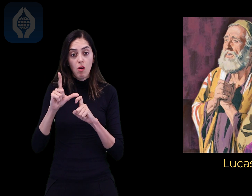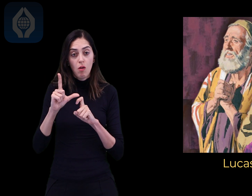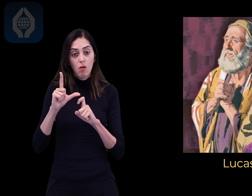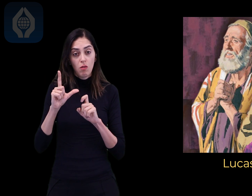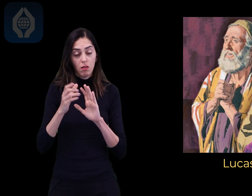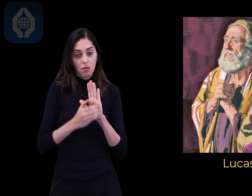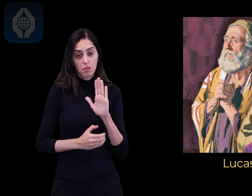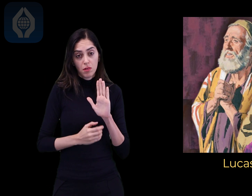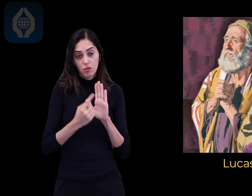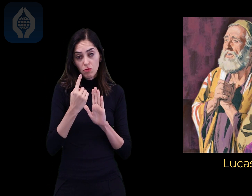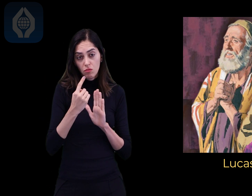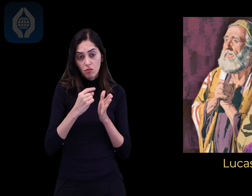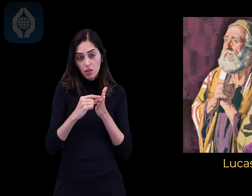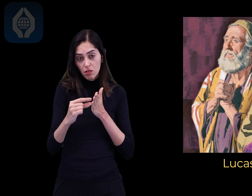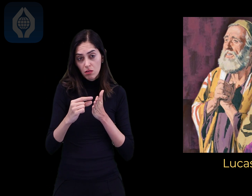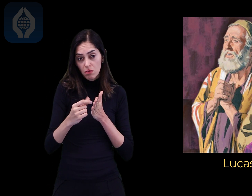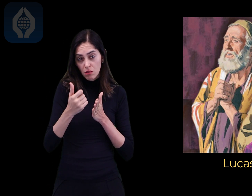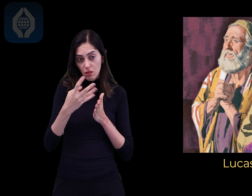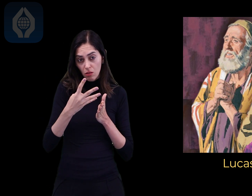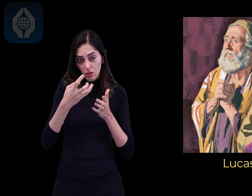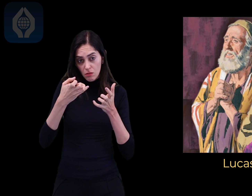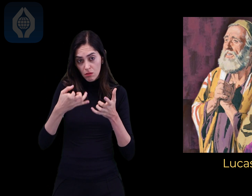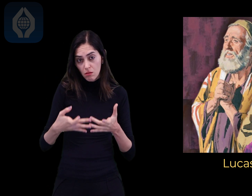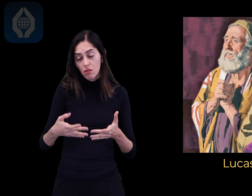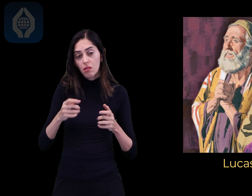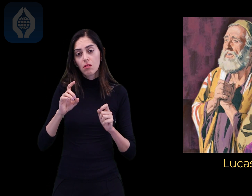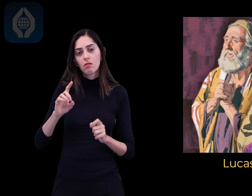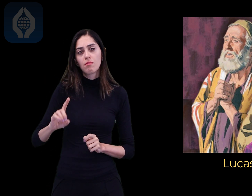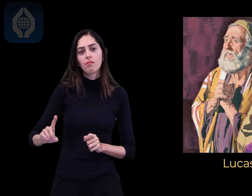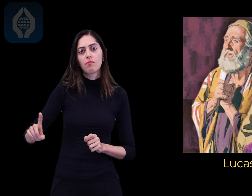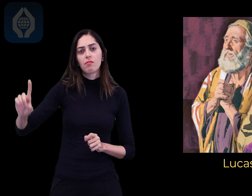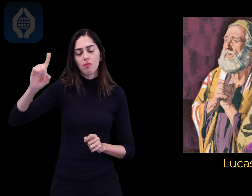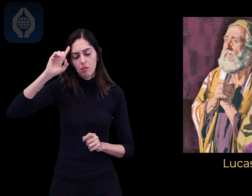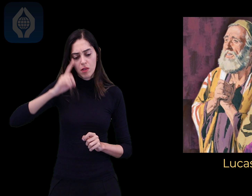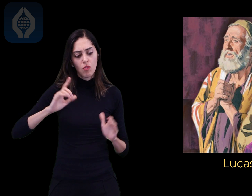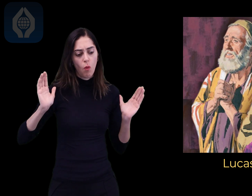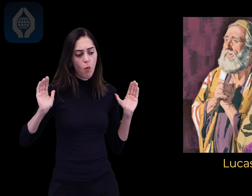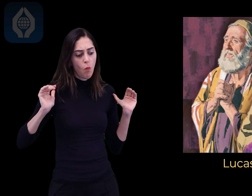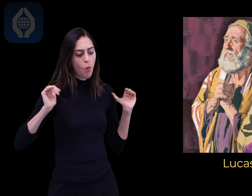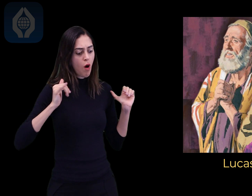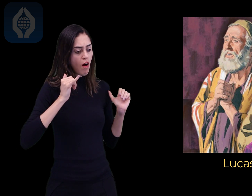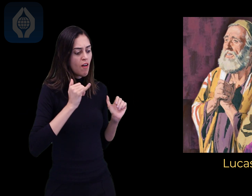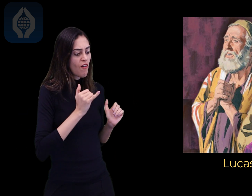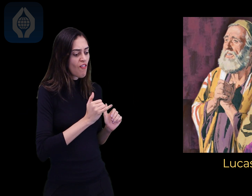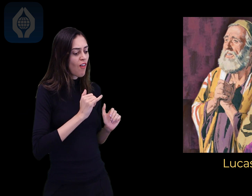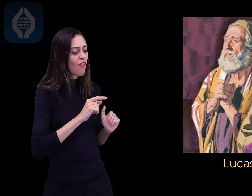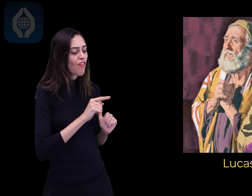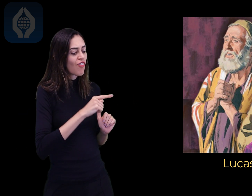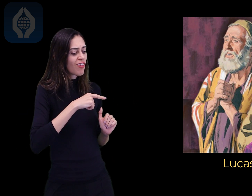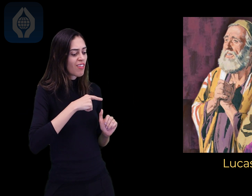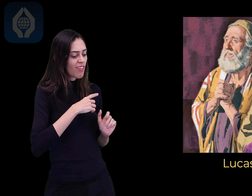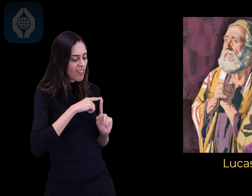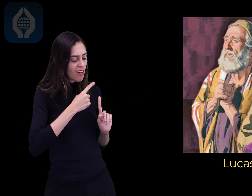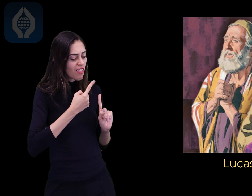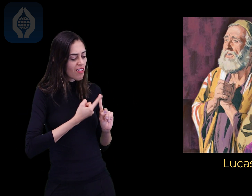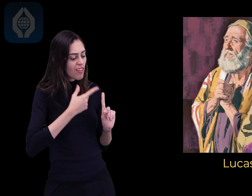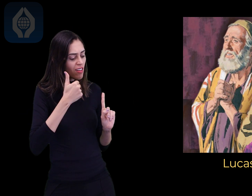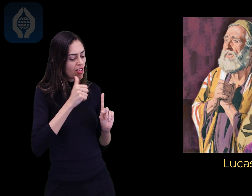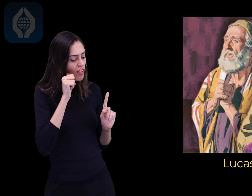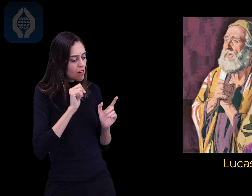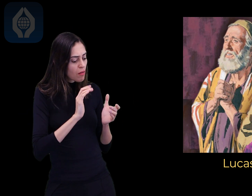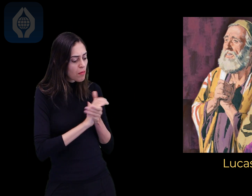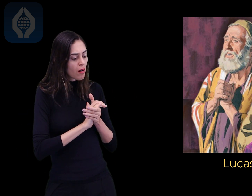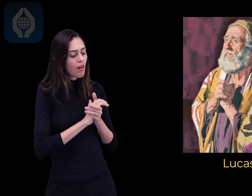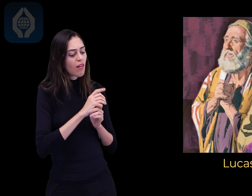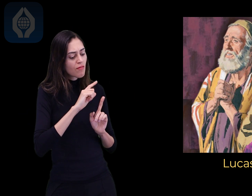disse-lhe que ele deveria dar-lhe o nome João. A João foi dado a incumbência de preparar